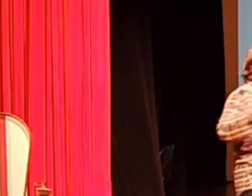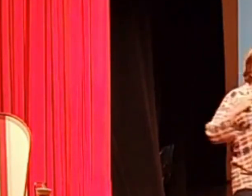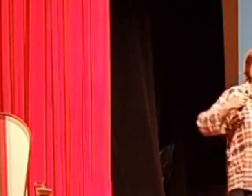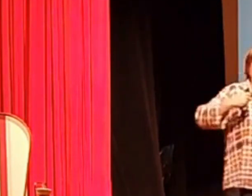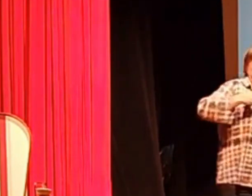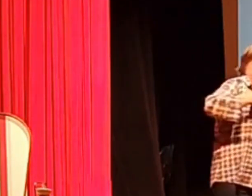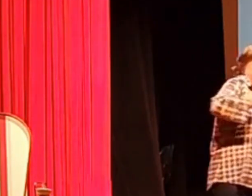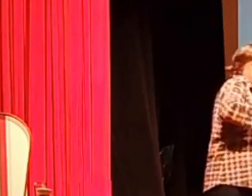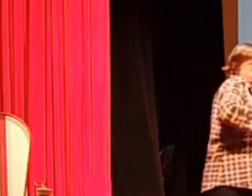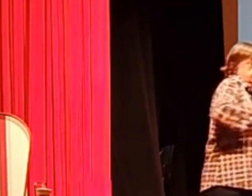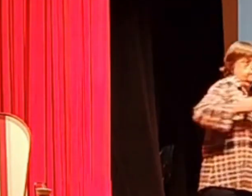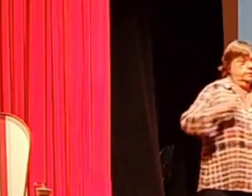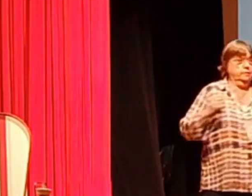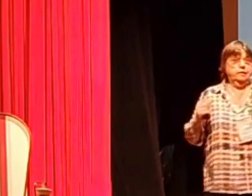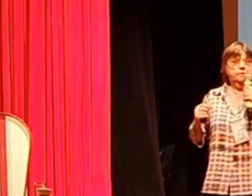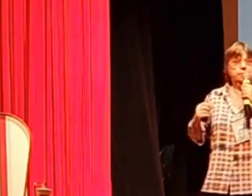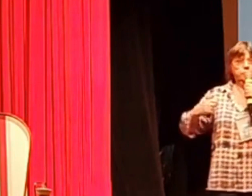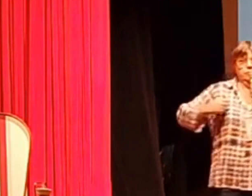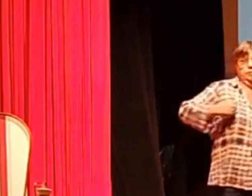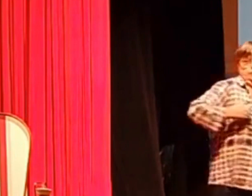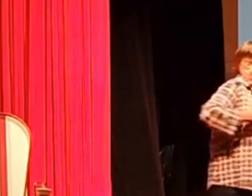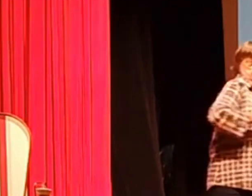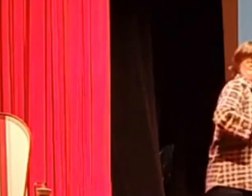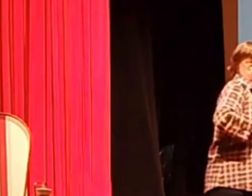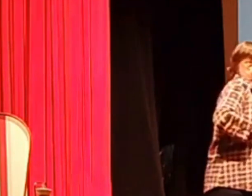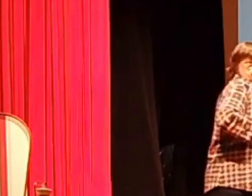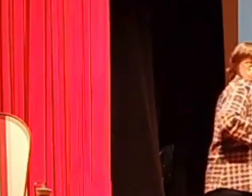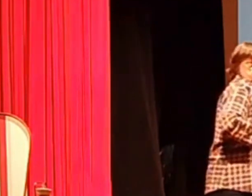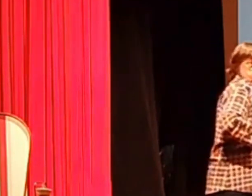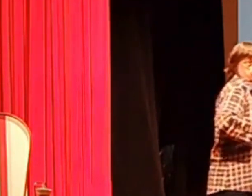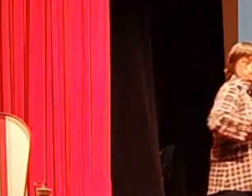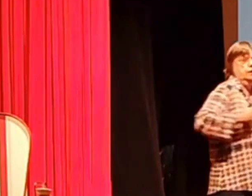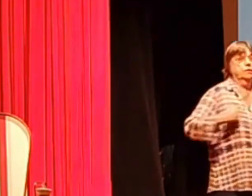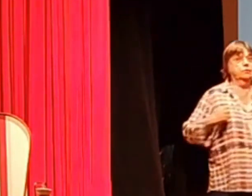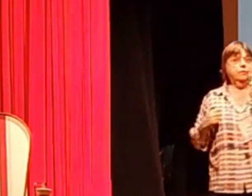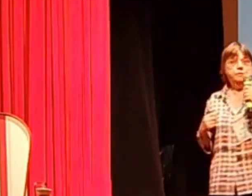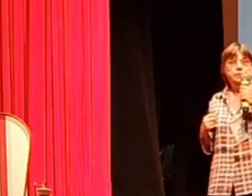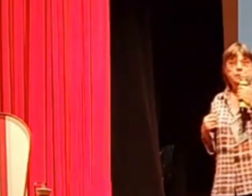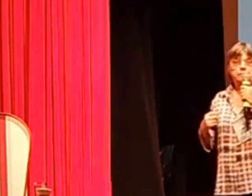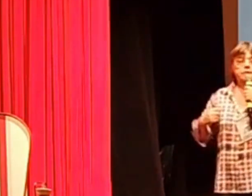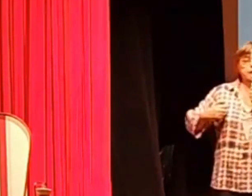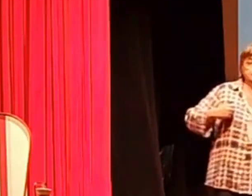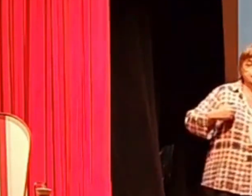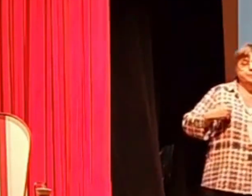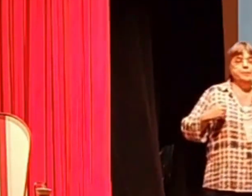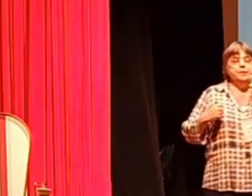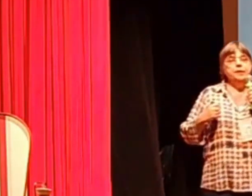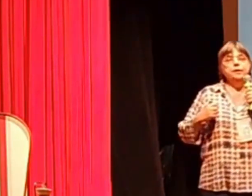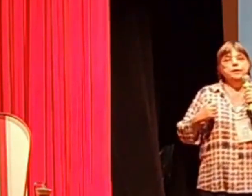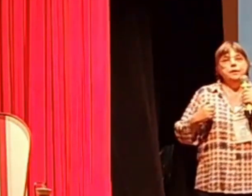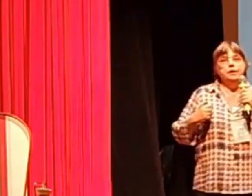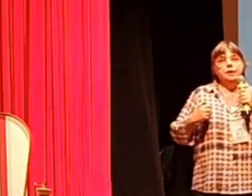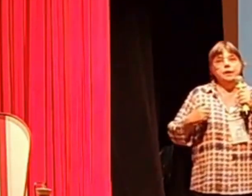O tronco torcido, né? Essa sensação de que você está assim, né? Ou assado, né?